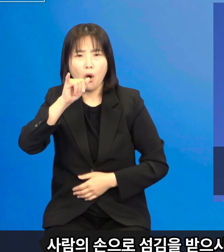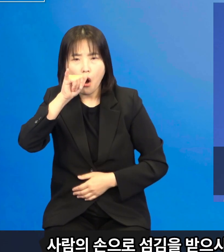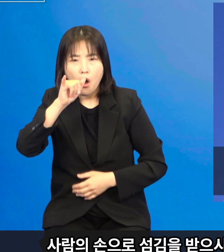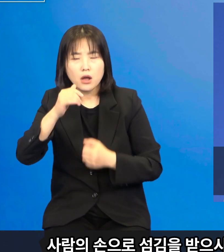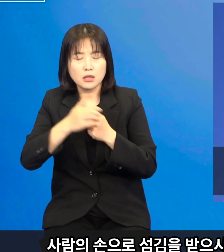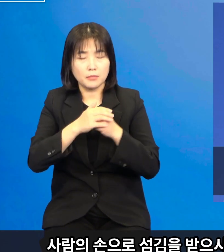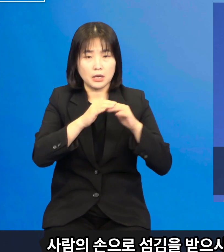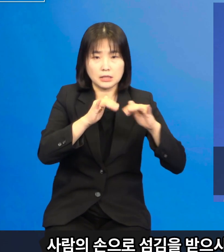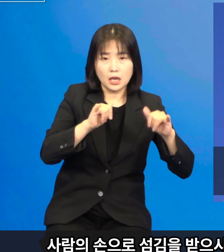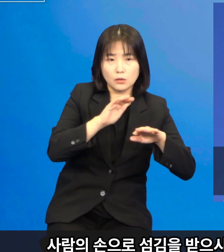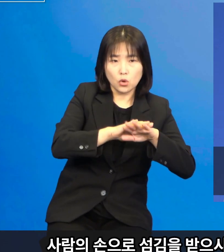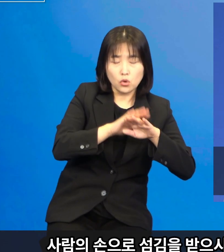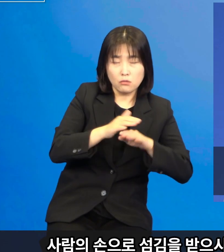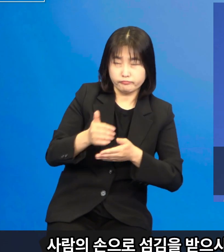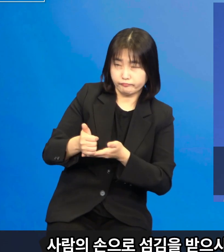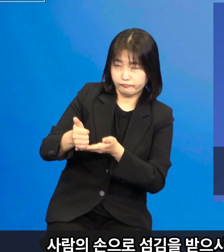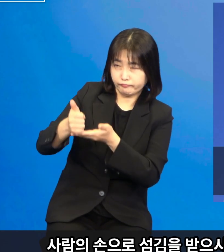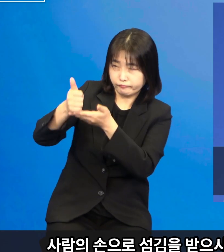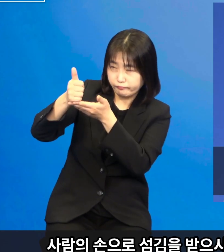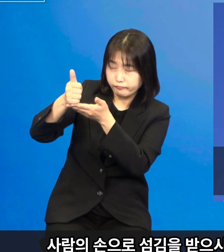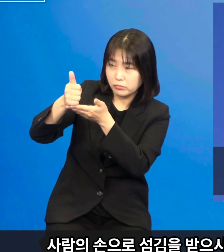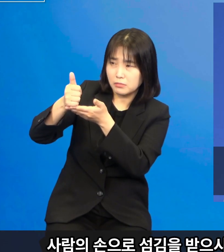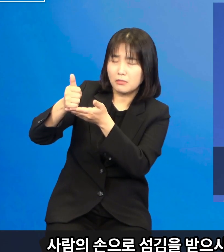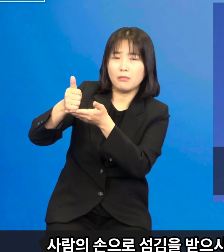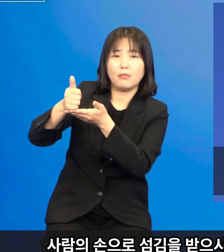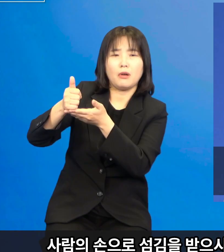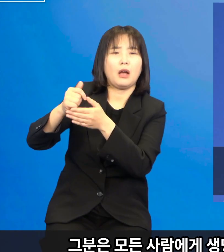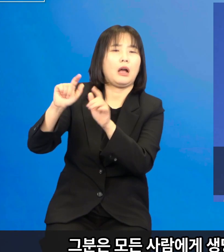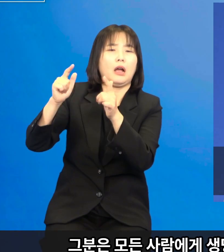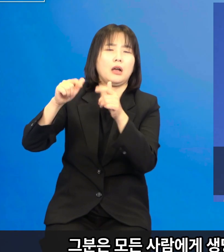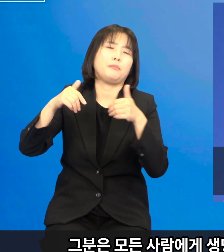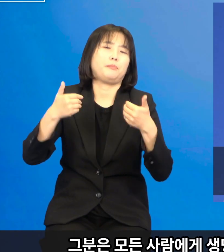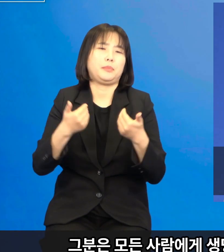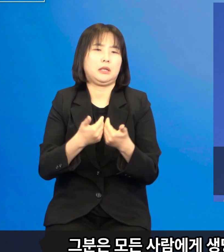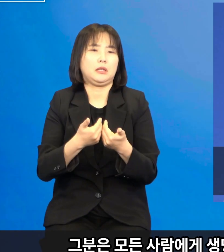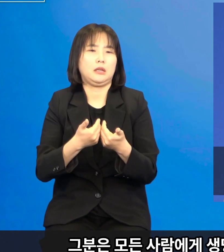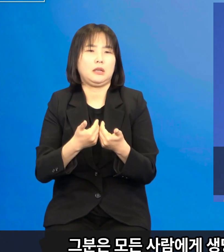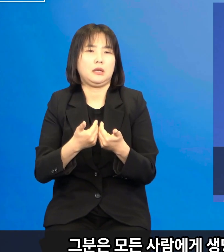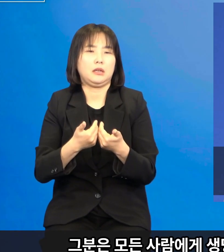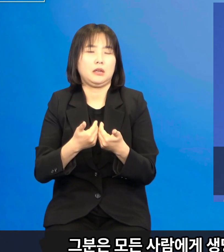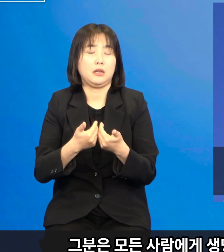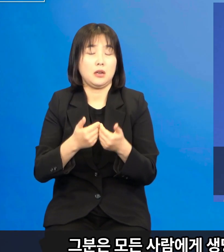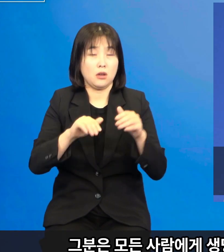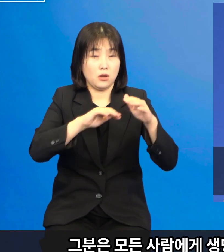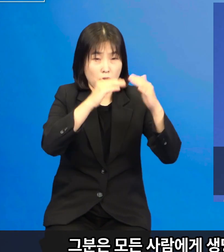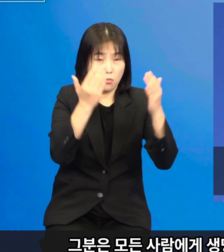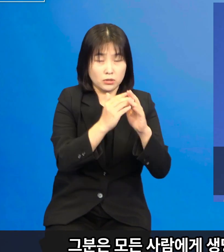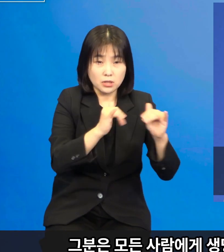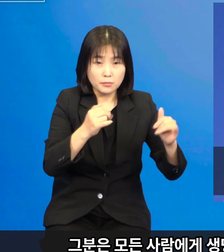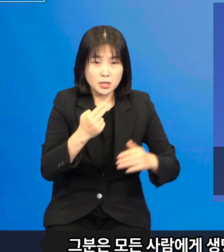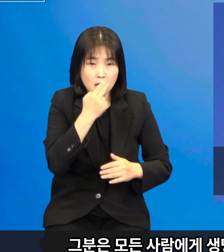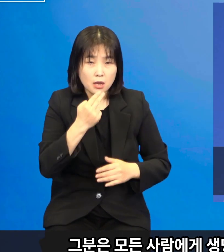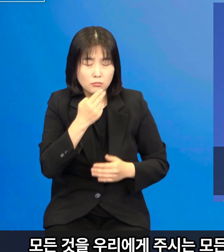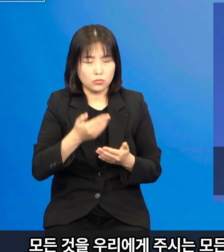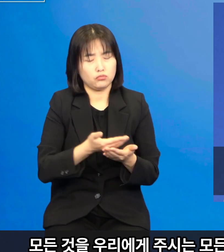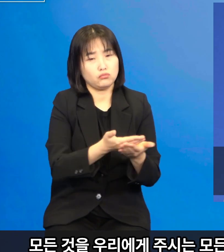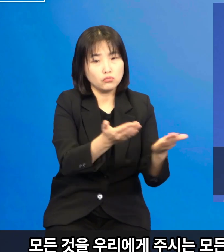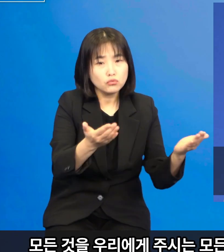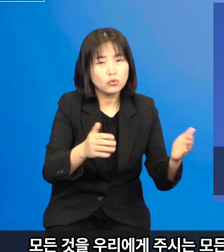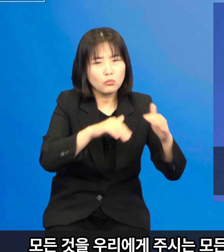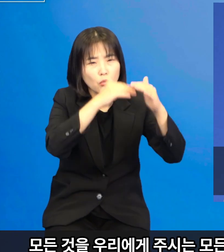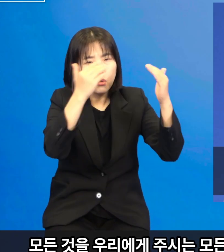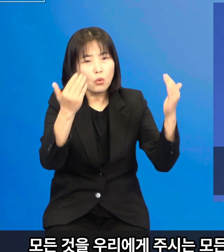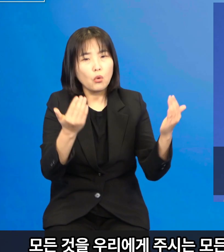사람의 손으로 섬김을 받으시는 것이 아닙니다. 반대입니다. 그분은 모든 사람에게 생명을 주시고 호흡을 주시고